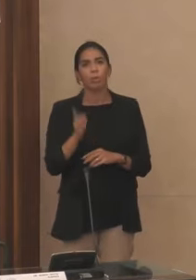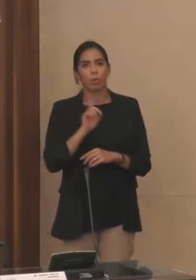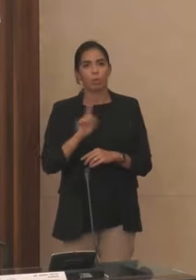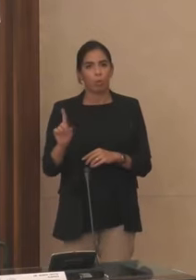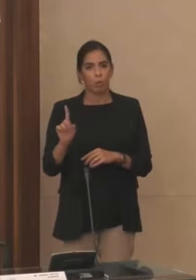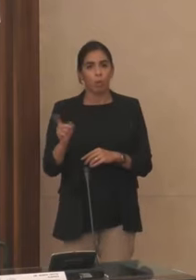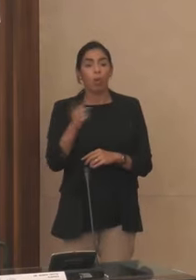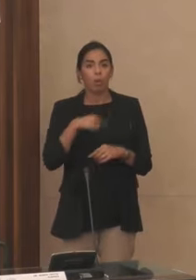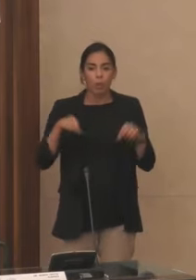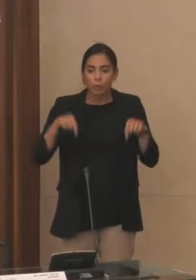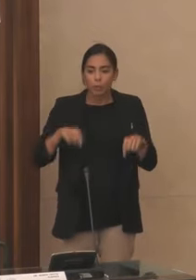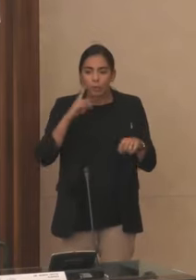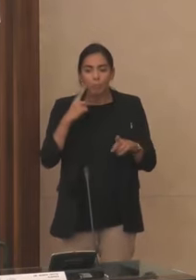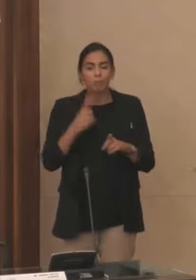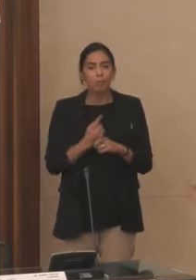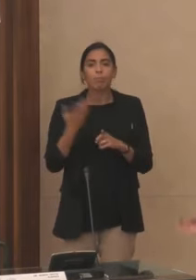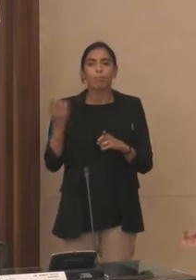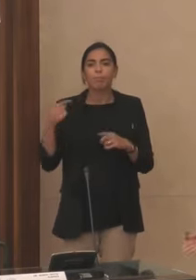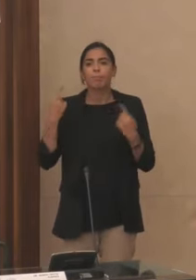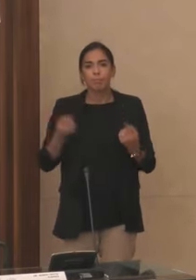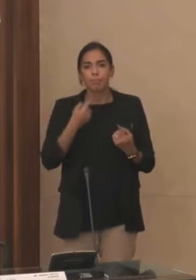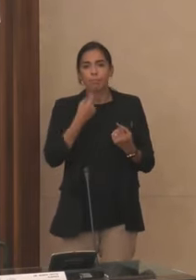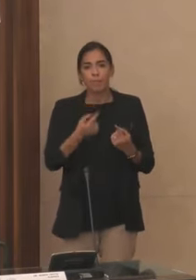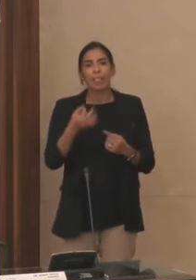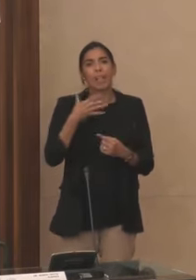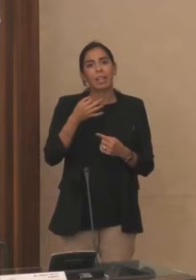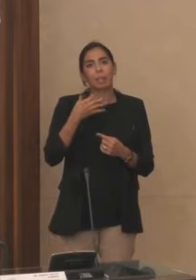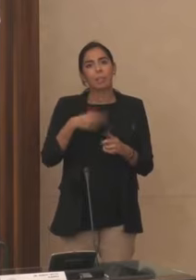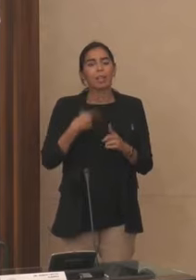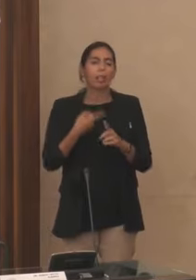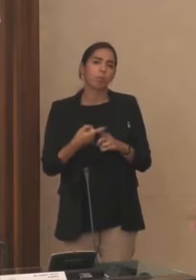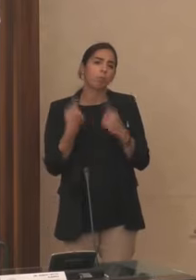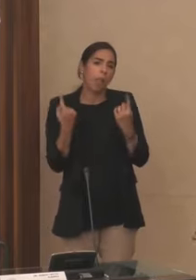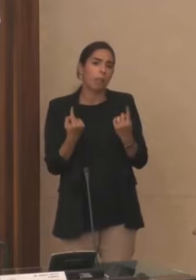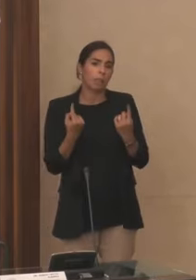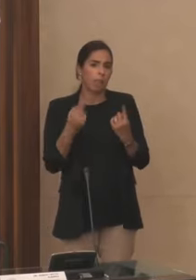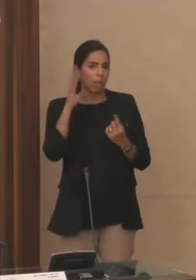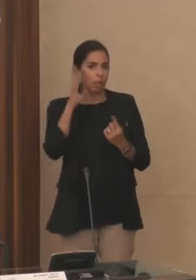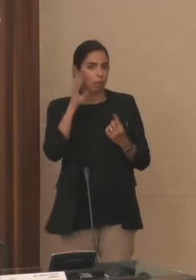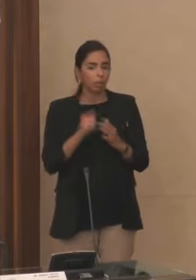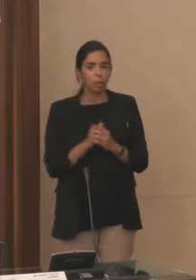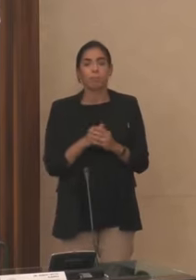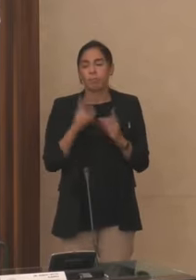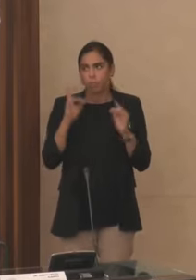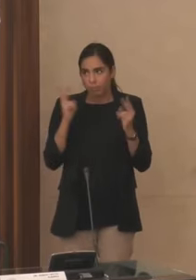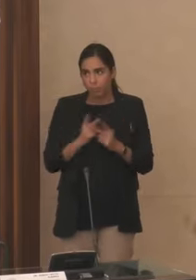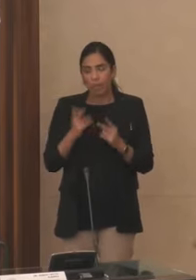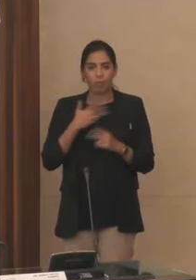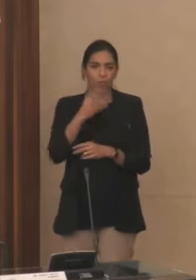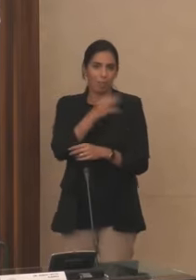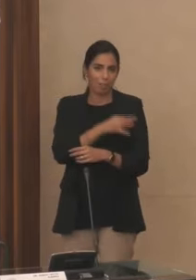ancora qui con tachipirina e vigile attesa. Certo, ci sono i vaccini, la